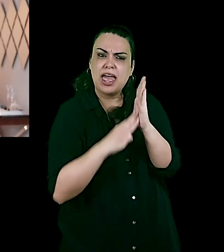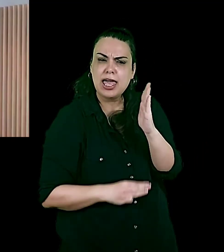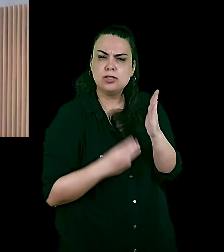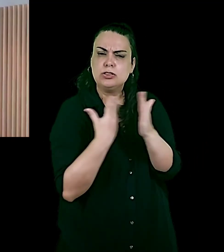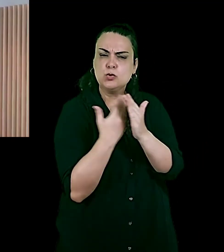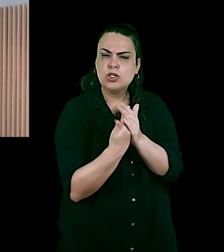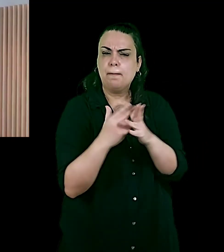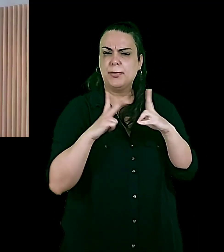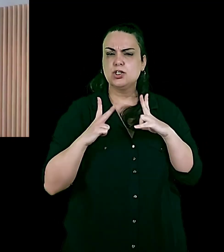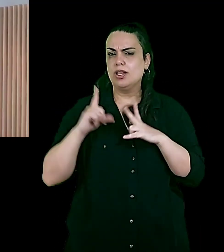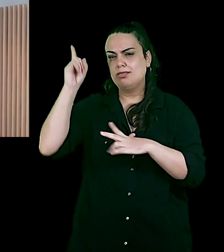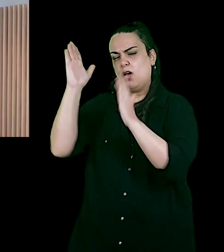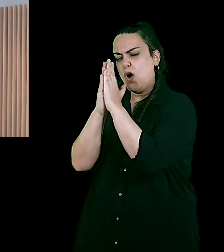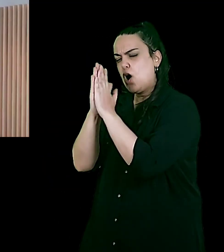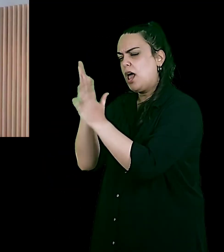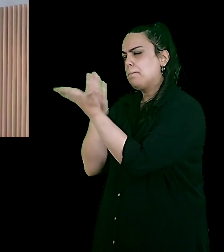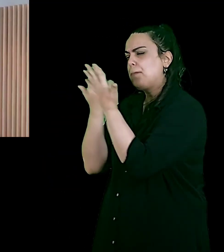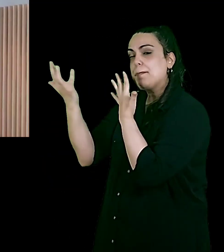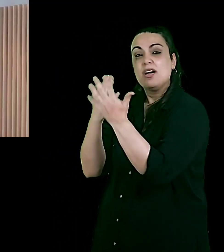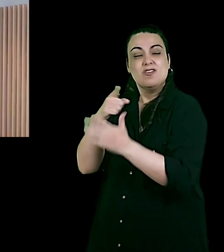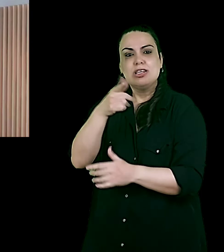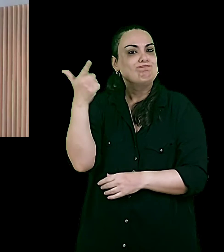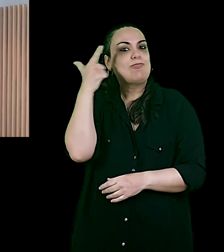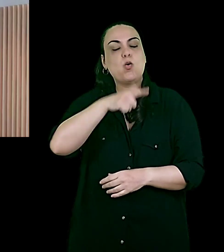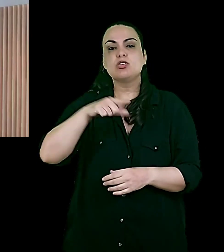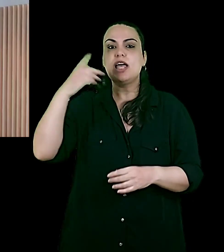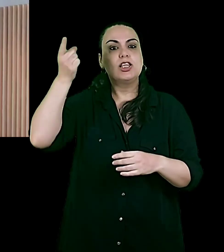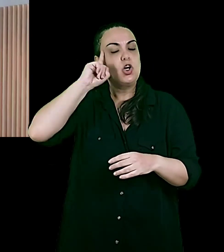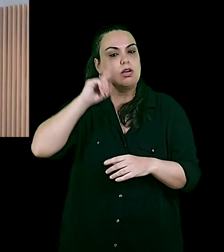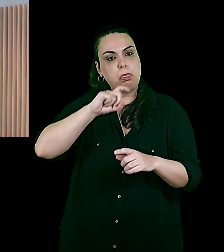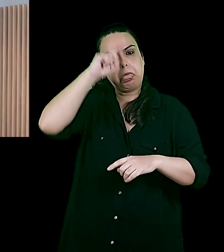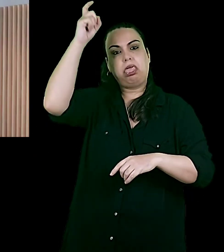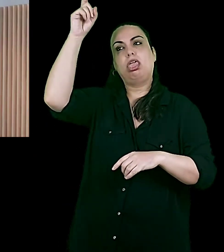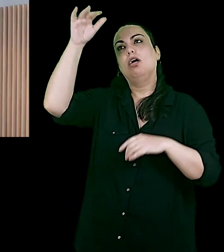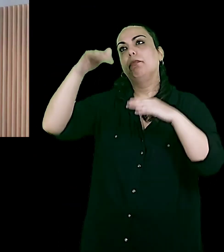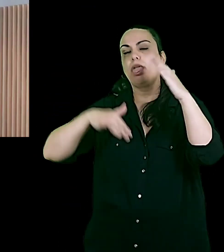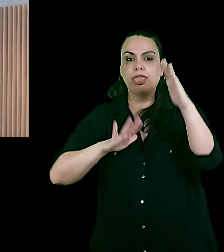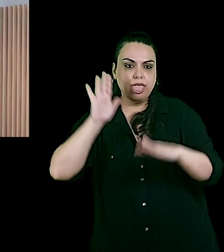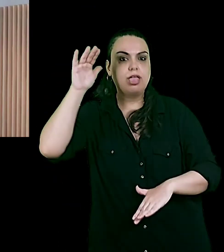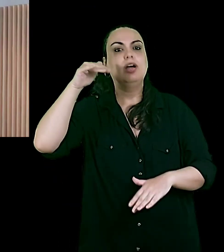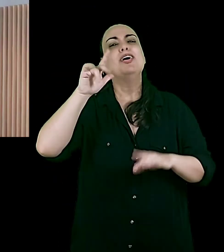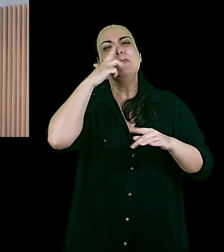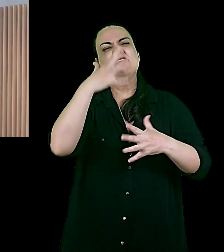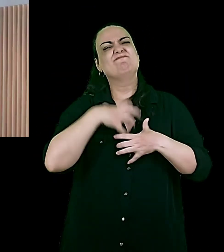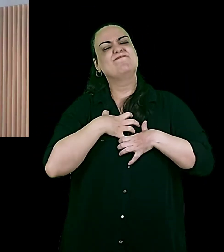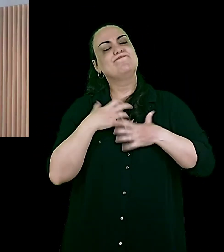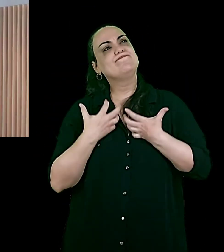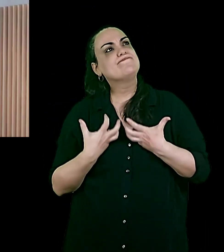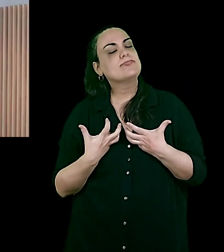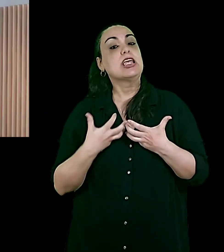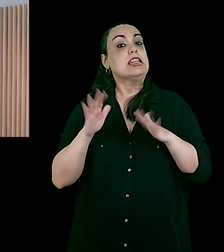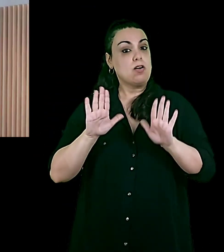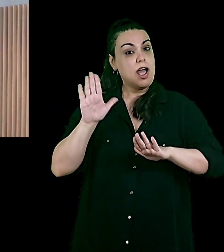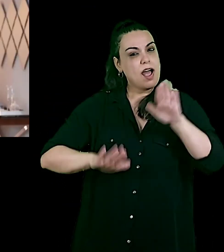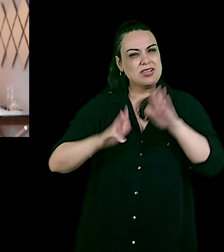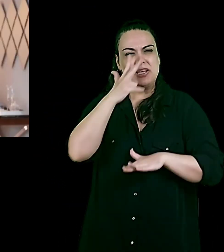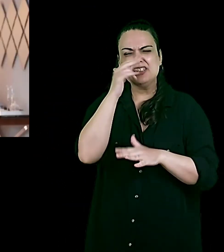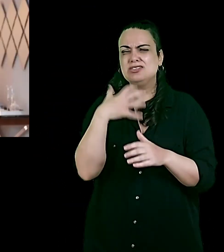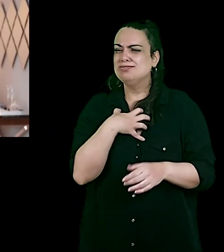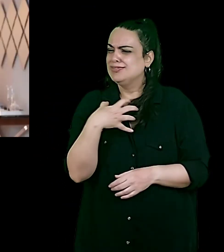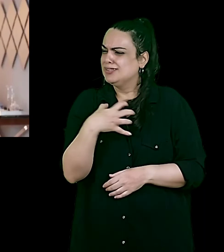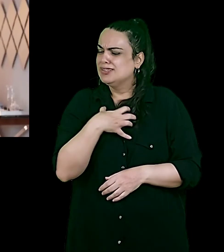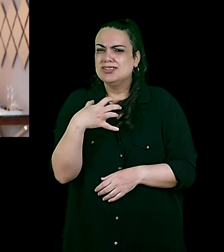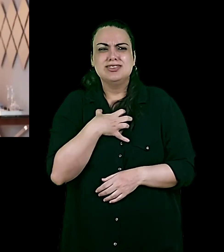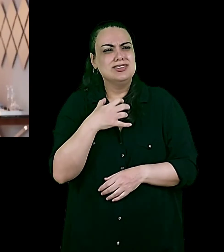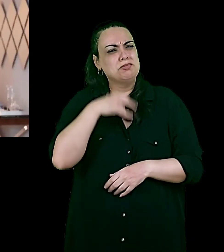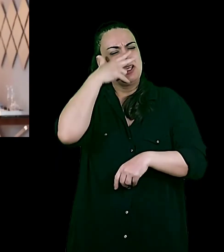método devocional, e quando você não consegue dar ritmo a isso, isso é extremamente frustrante. Então tinha dias que eu estava